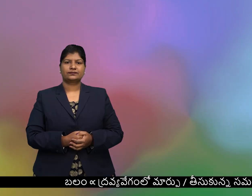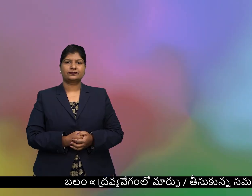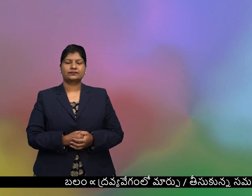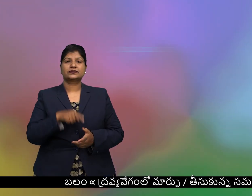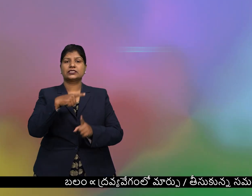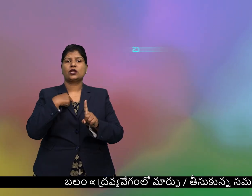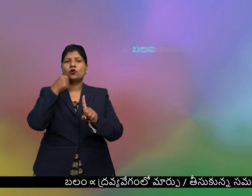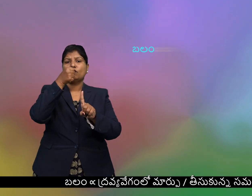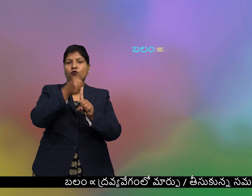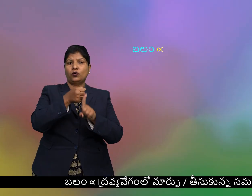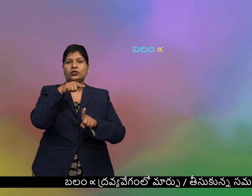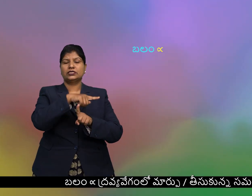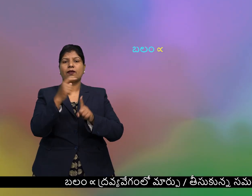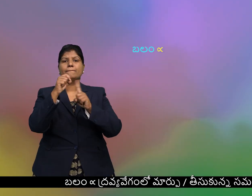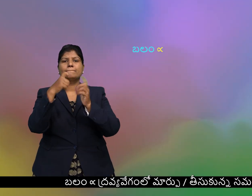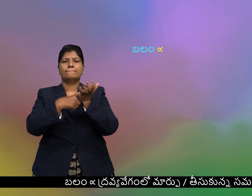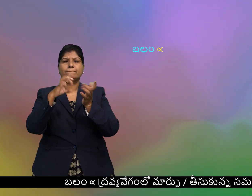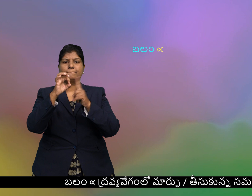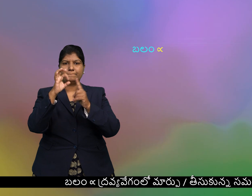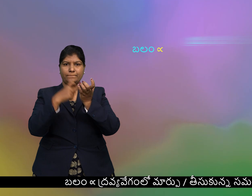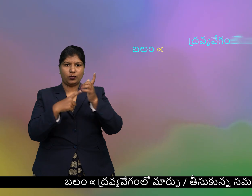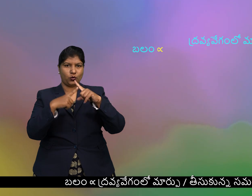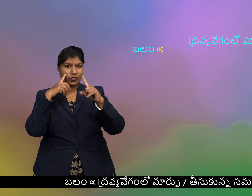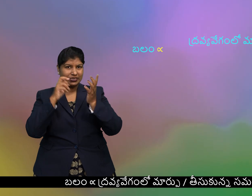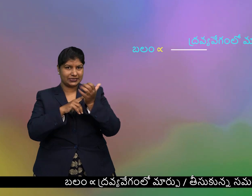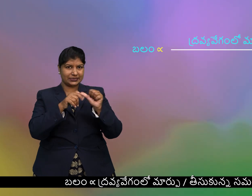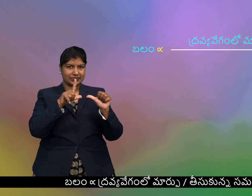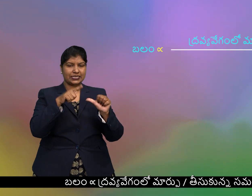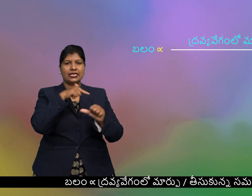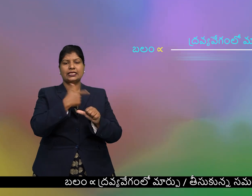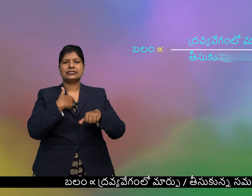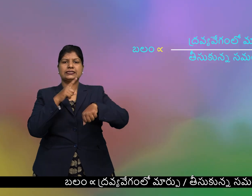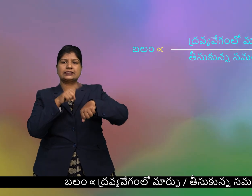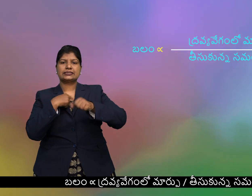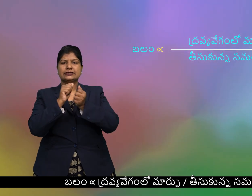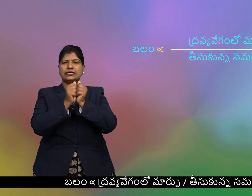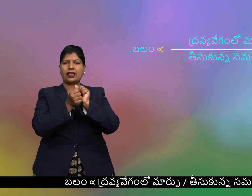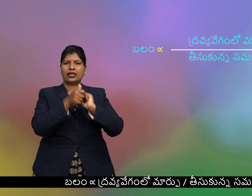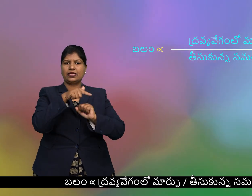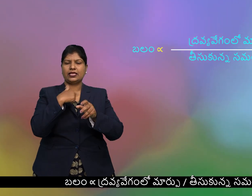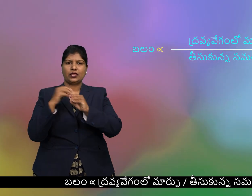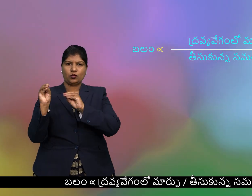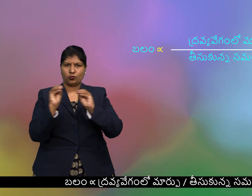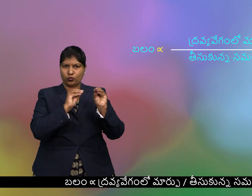ఫోర్స్ ప్రపోర్షనల్ చేంజ్ ఇన్ మొమెంటం బై టైమ్ టేకెన్.